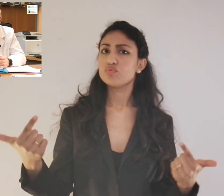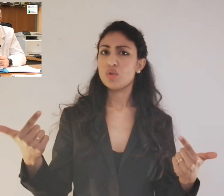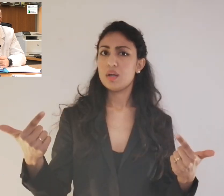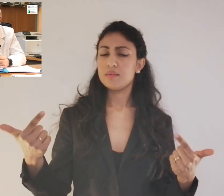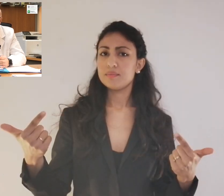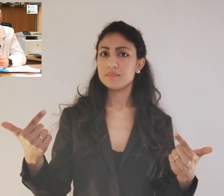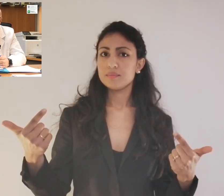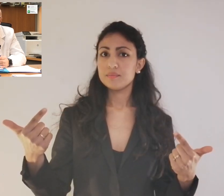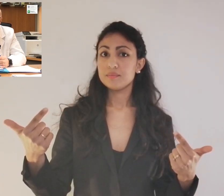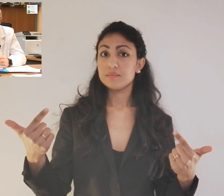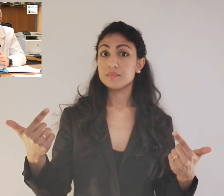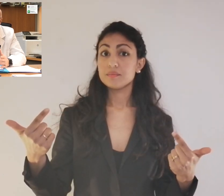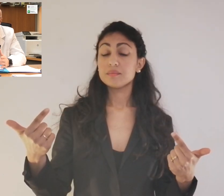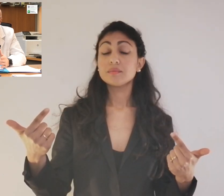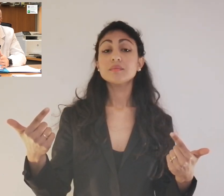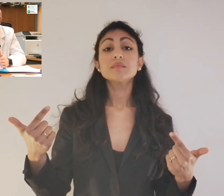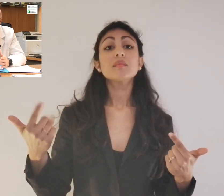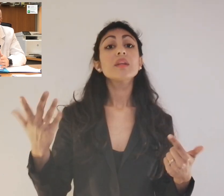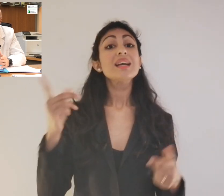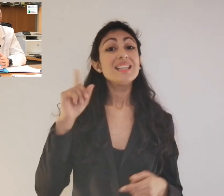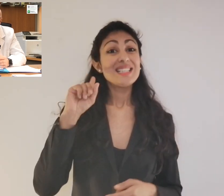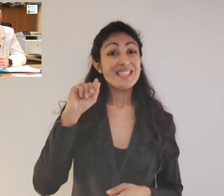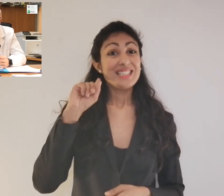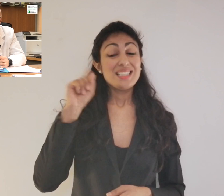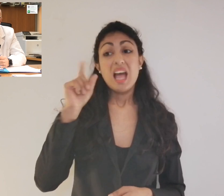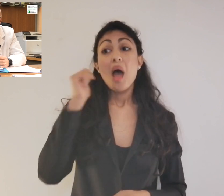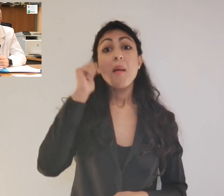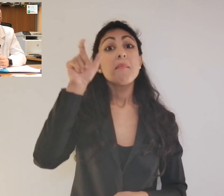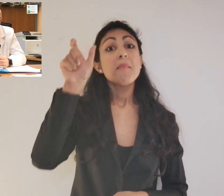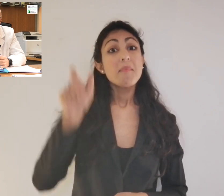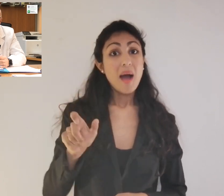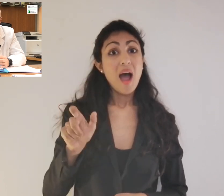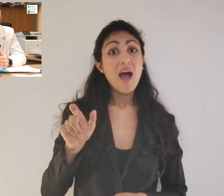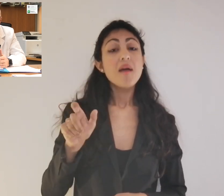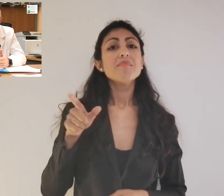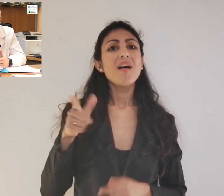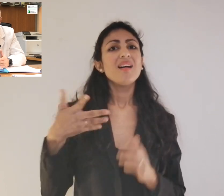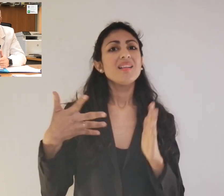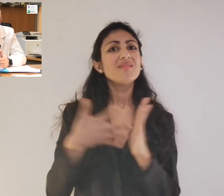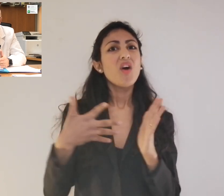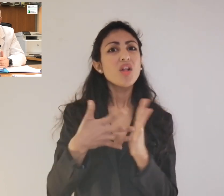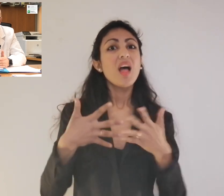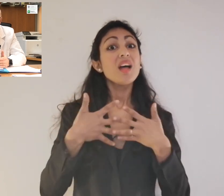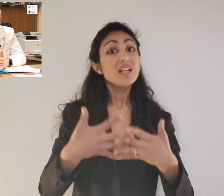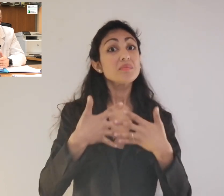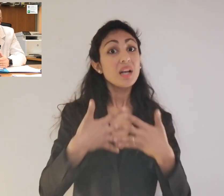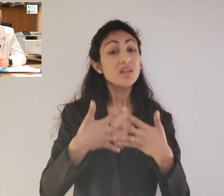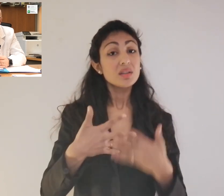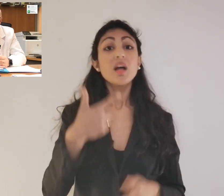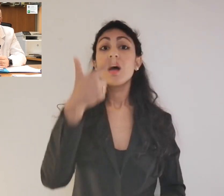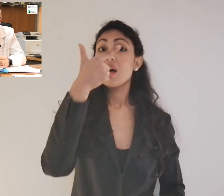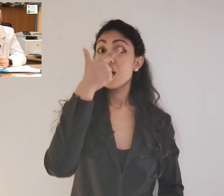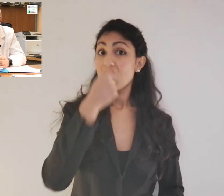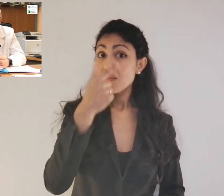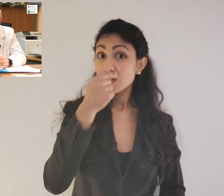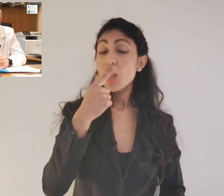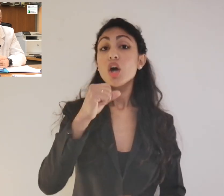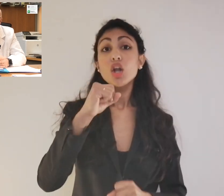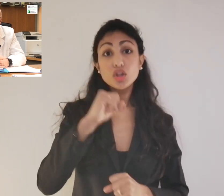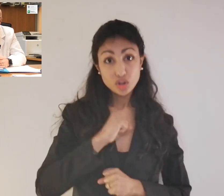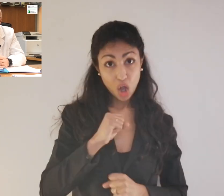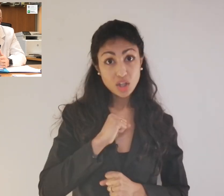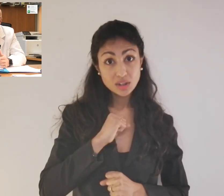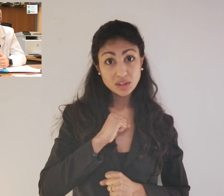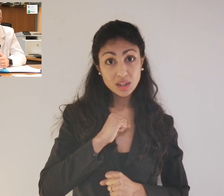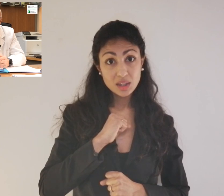passare attraverso il latte materno. È evidente però che c'è un rischio di trasmissione con le vie respiratorie e